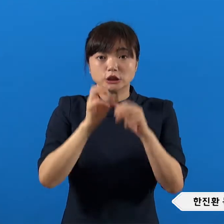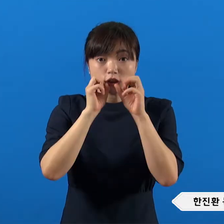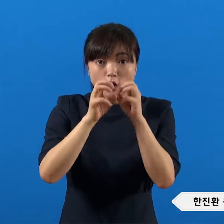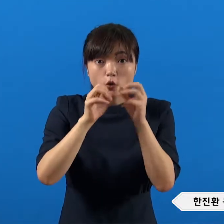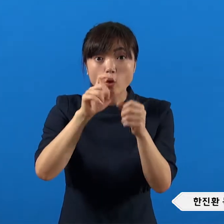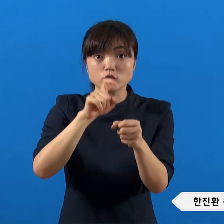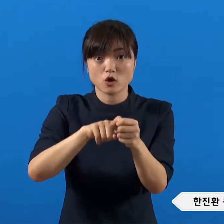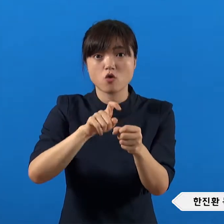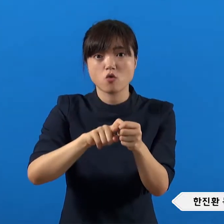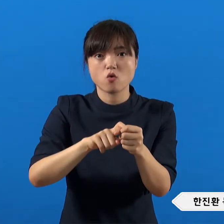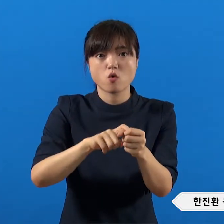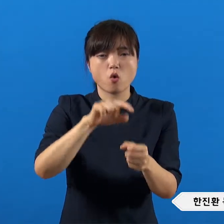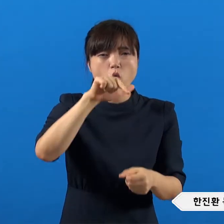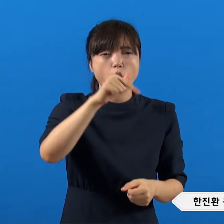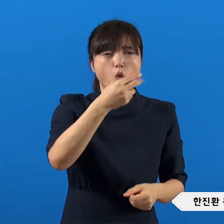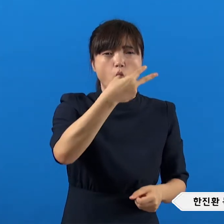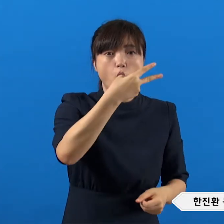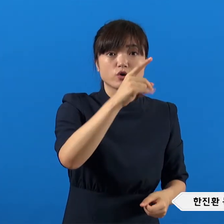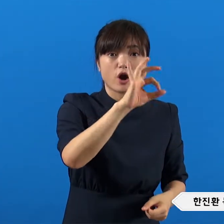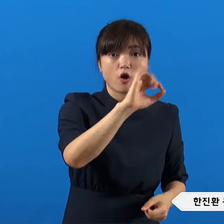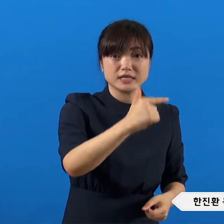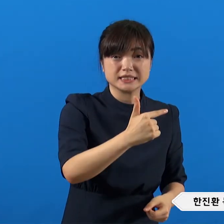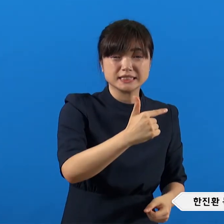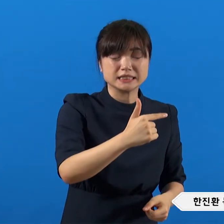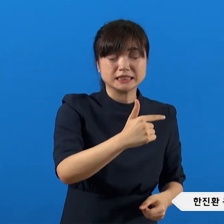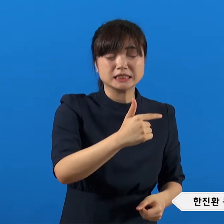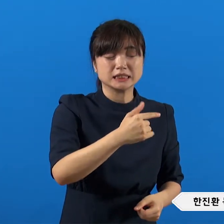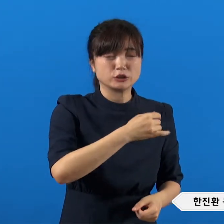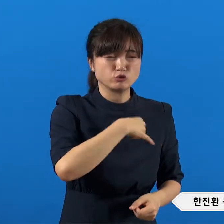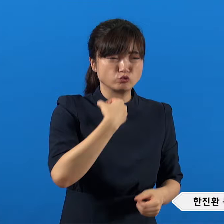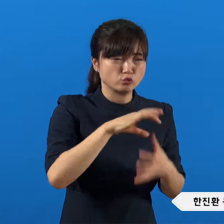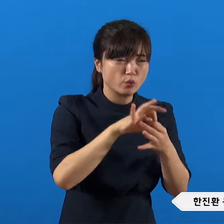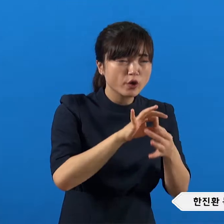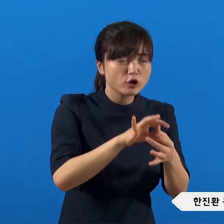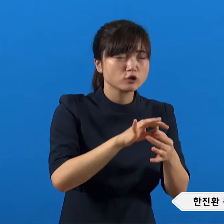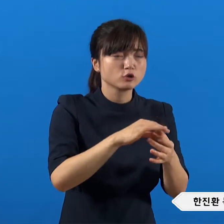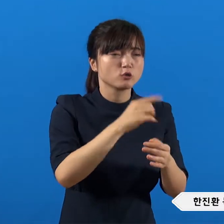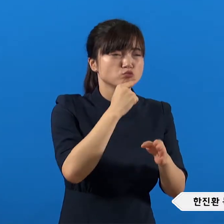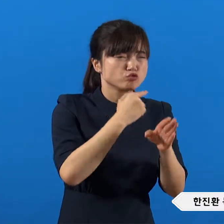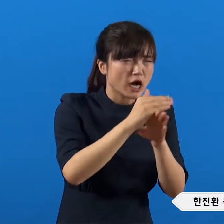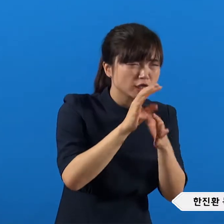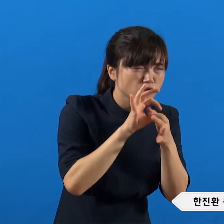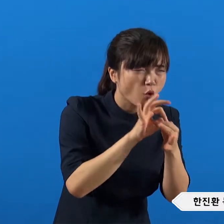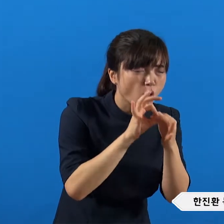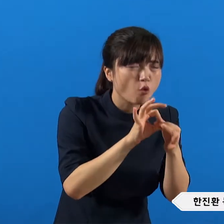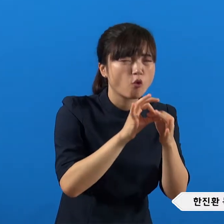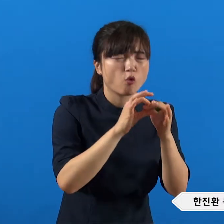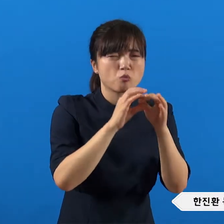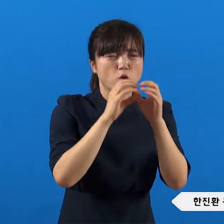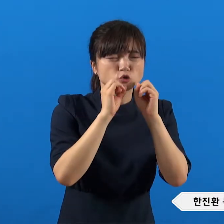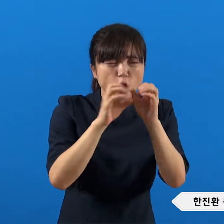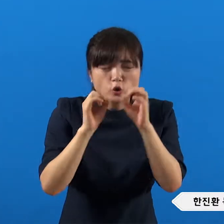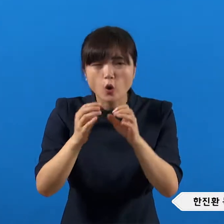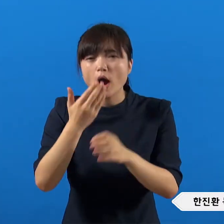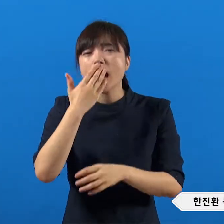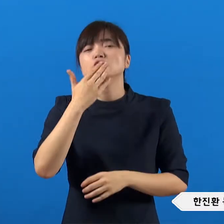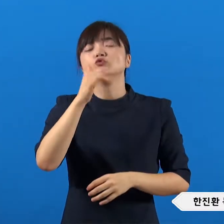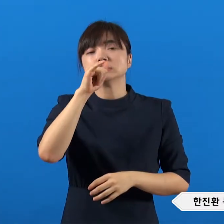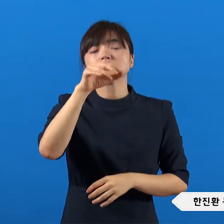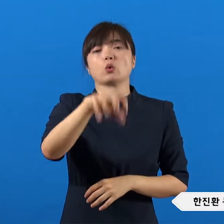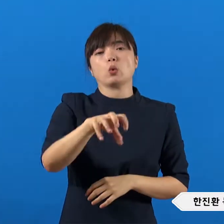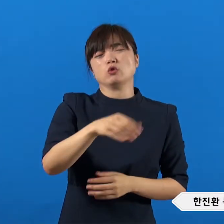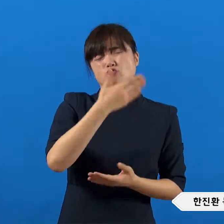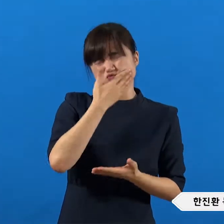면에서도 고려인들을 통해서 러시아 선교도 할 수 있고 북한 선교도 할 수 있는 선교의 전초 기지와